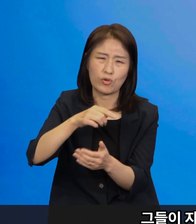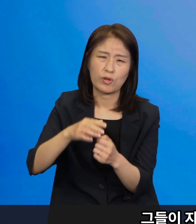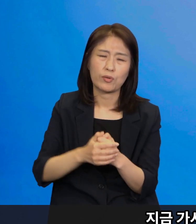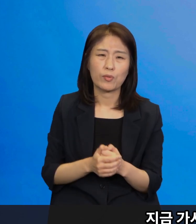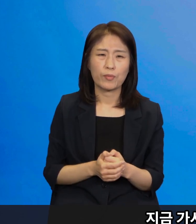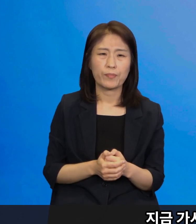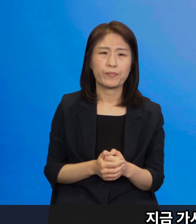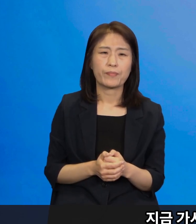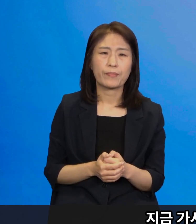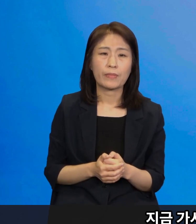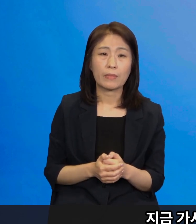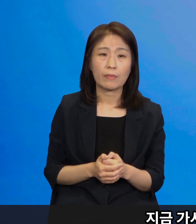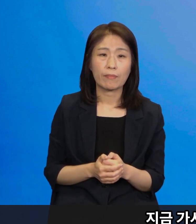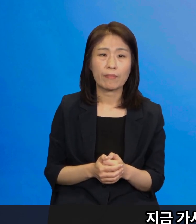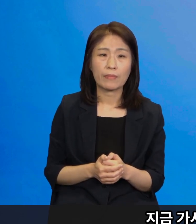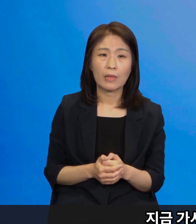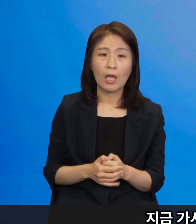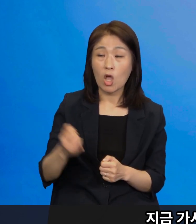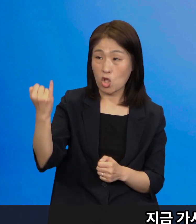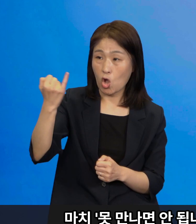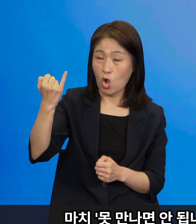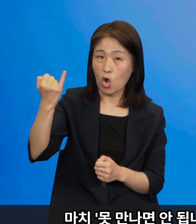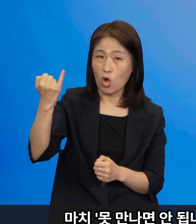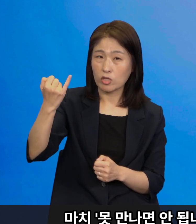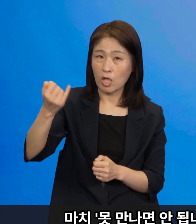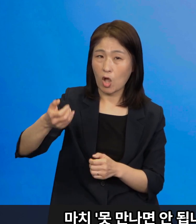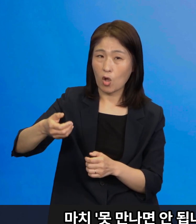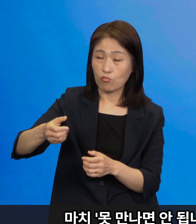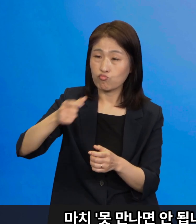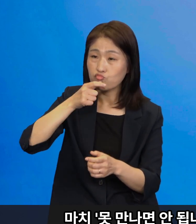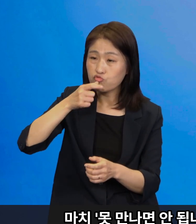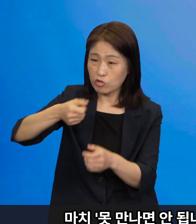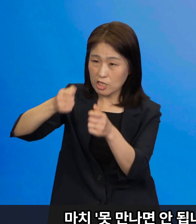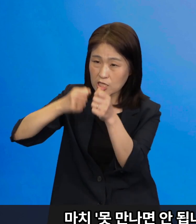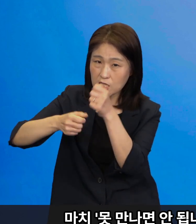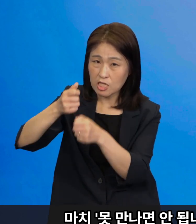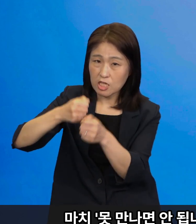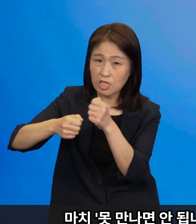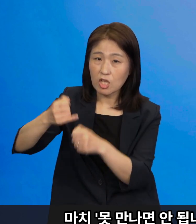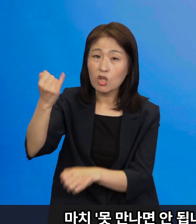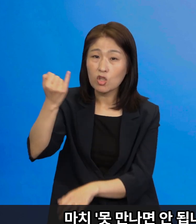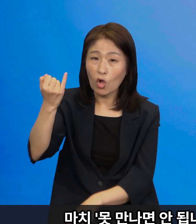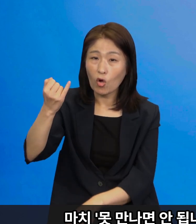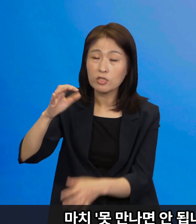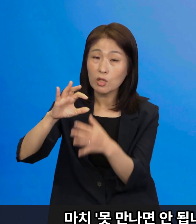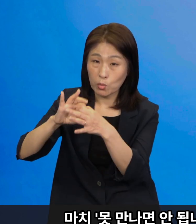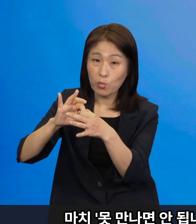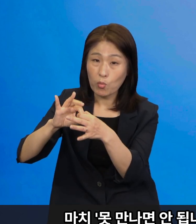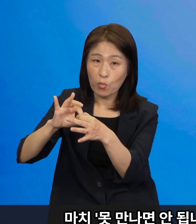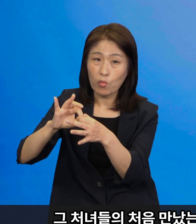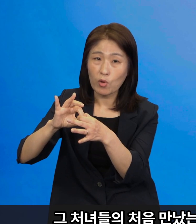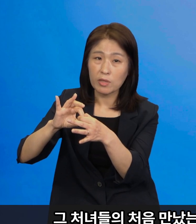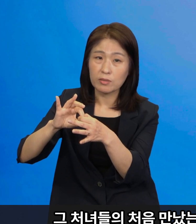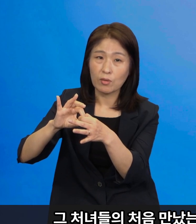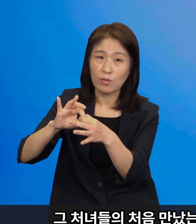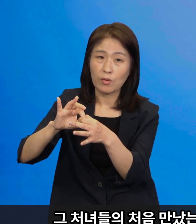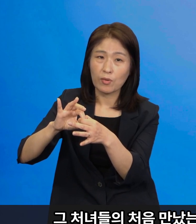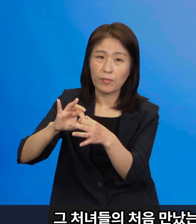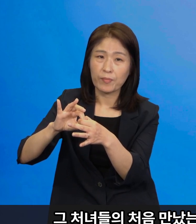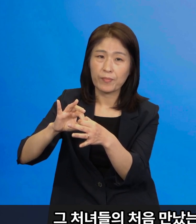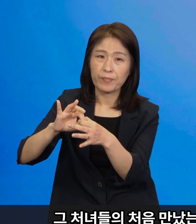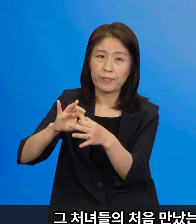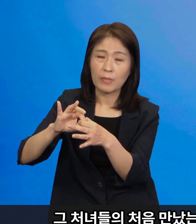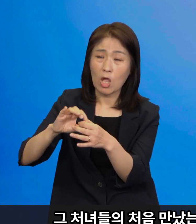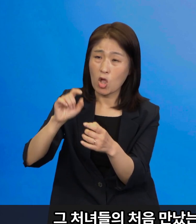주세요. 지금 가시면 만날 수 있습니다. 근데 마치 못 만나면 안 됩니다, 꼭 만나셔야 됩니다 라고 하는 그 처녀들의